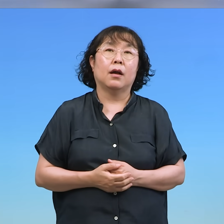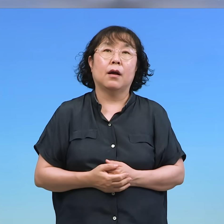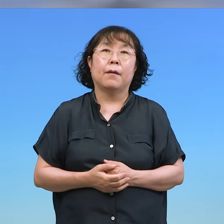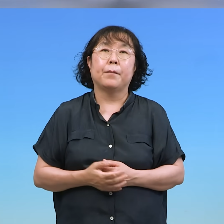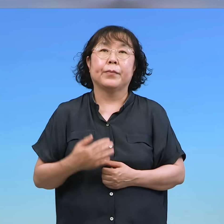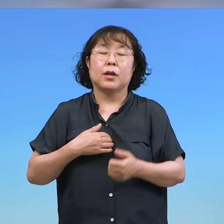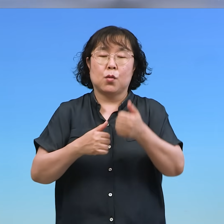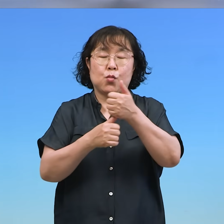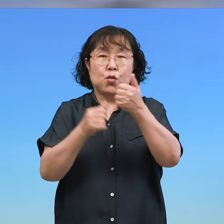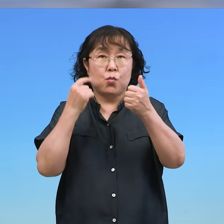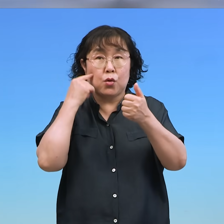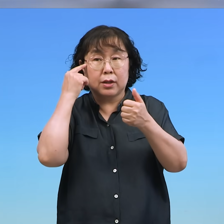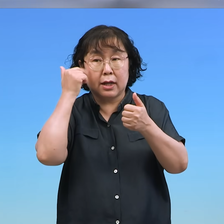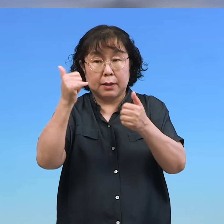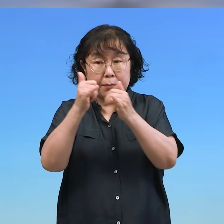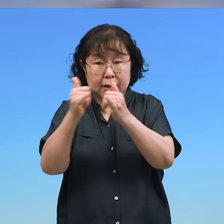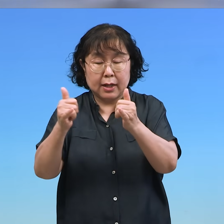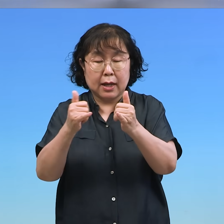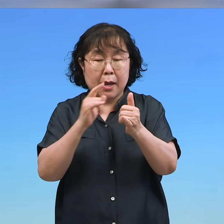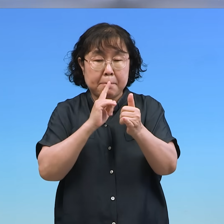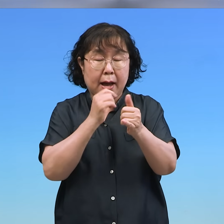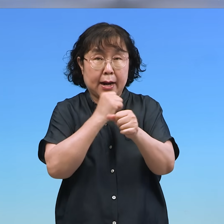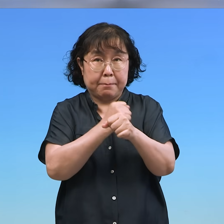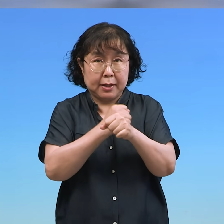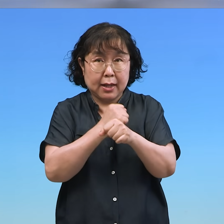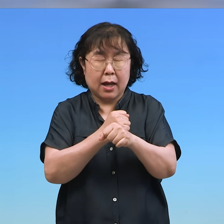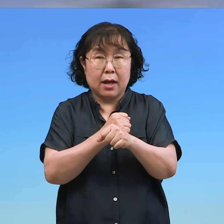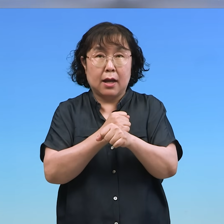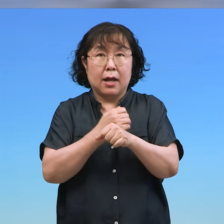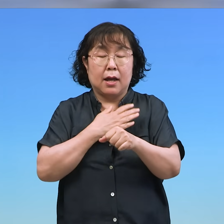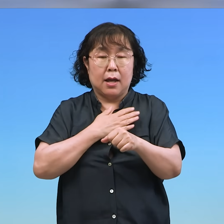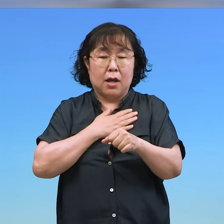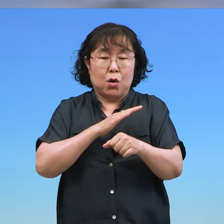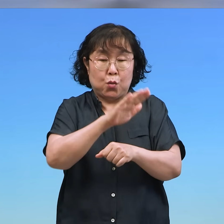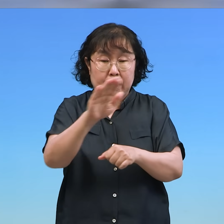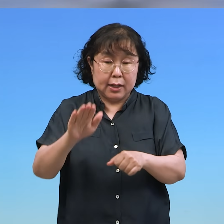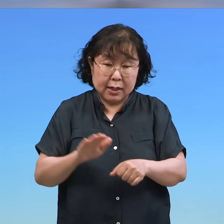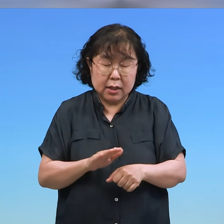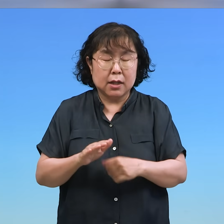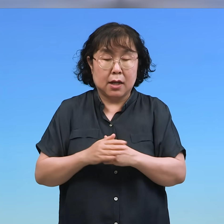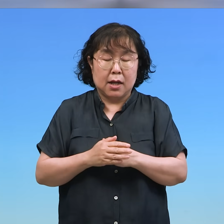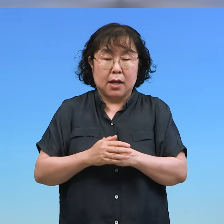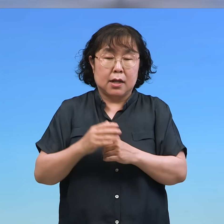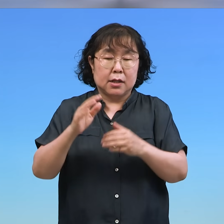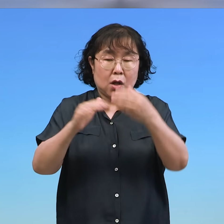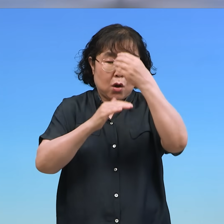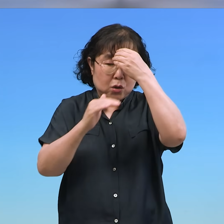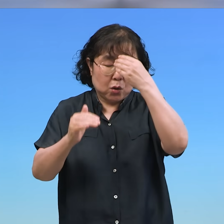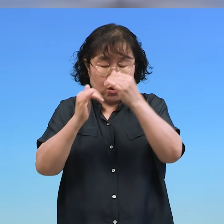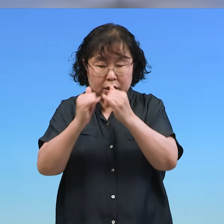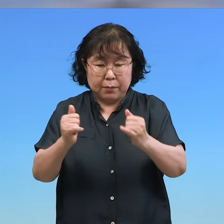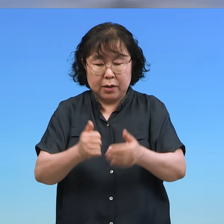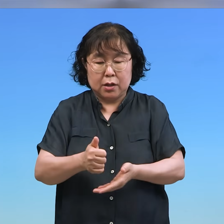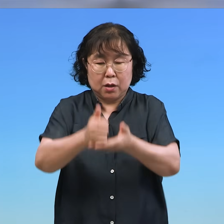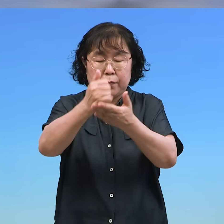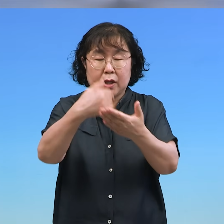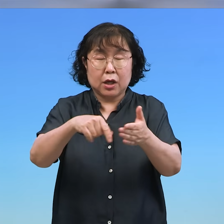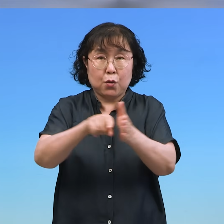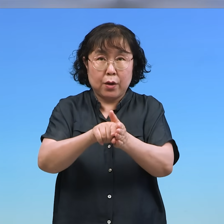우리 목사, 전도사, 우리는 성도들을 섬기기 위해 차출된 종이라고.